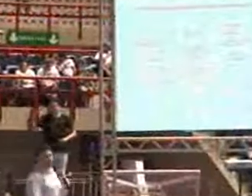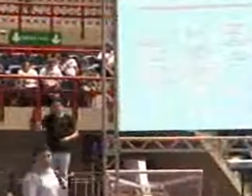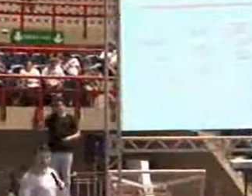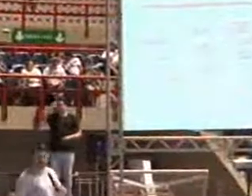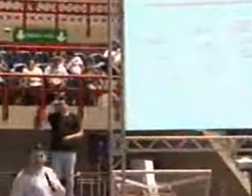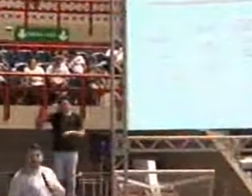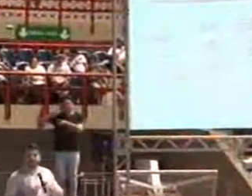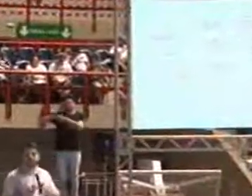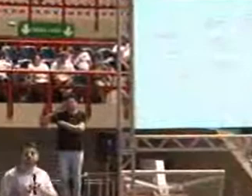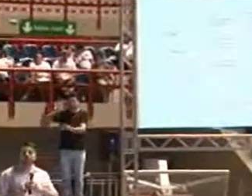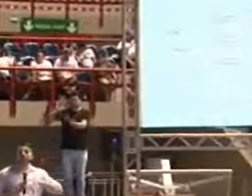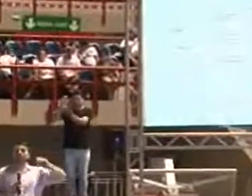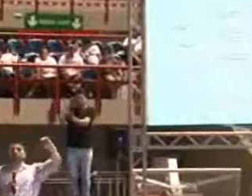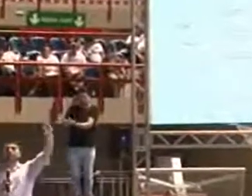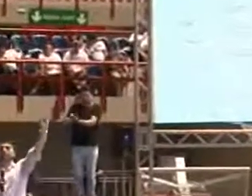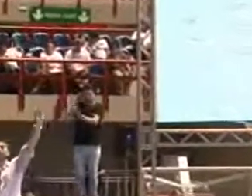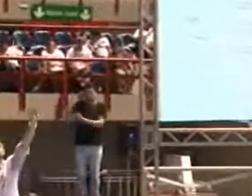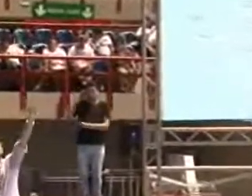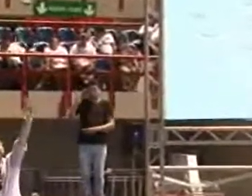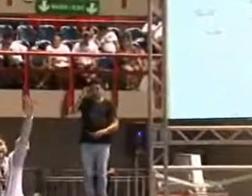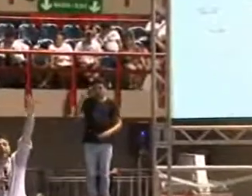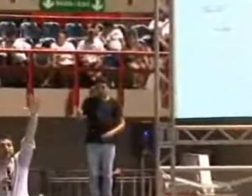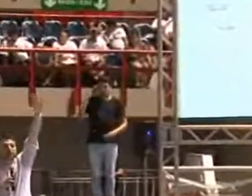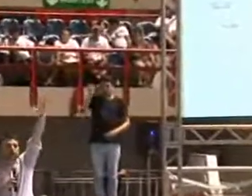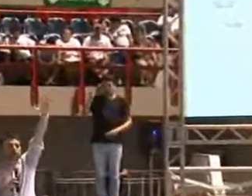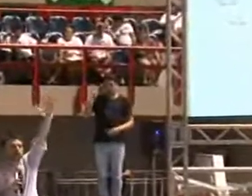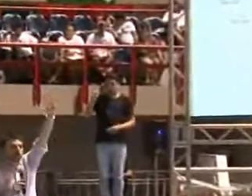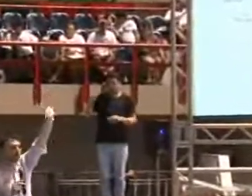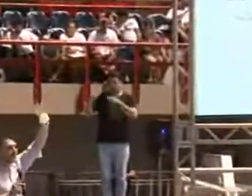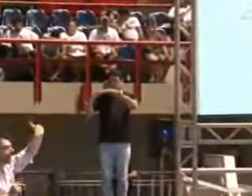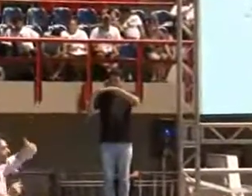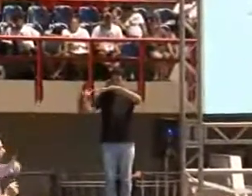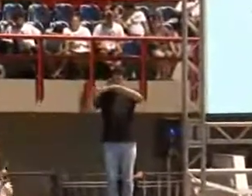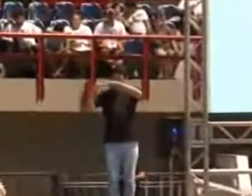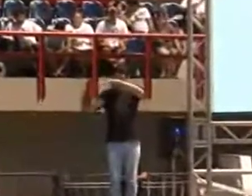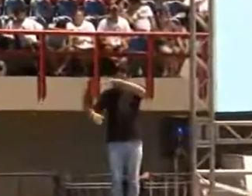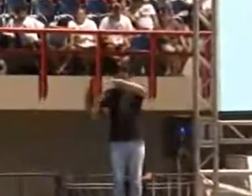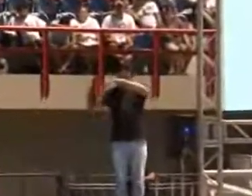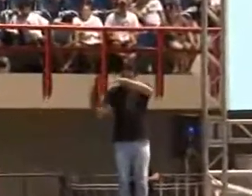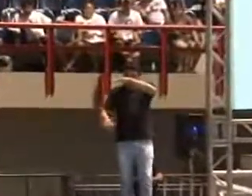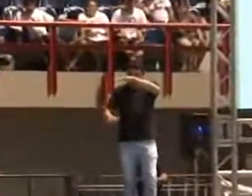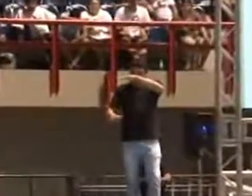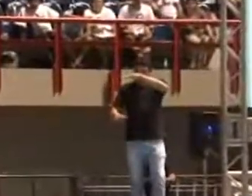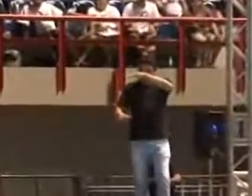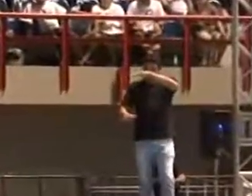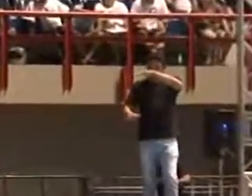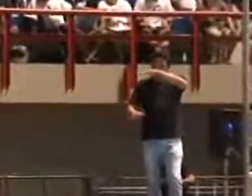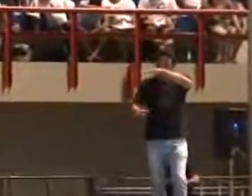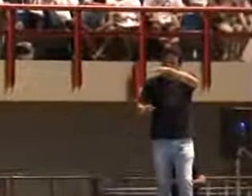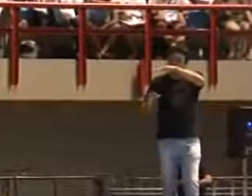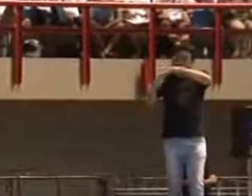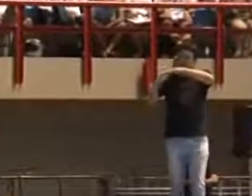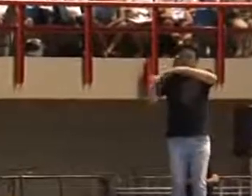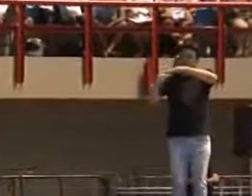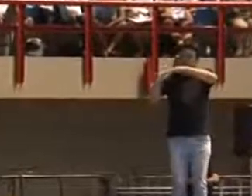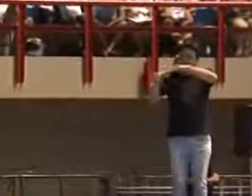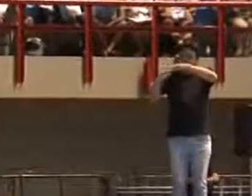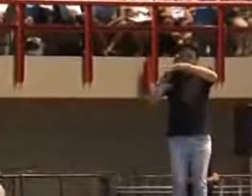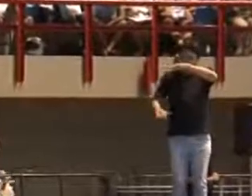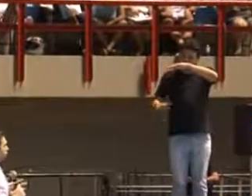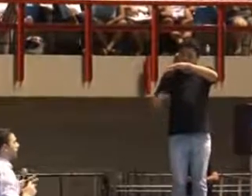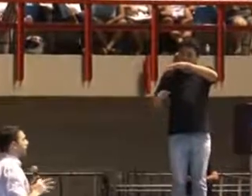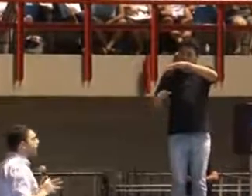26.800.000 pessoas. 50% da África subsaariana, ou seja, a África que